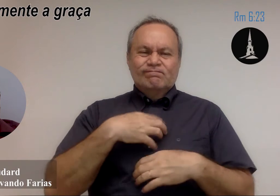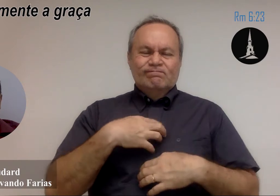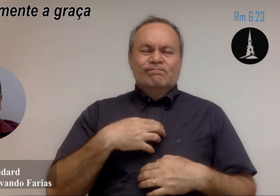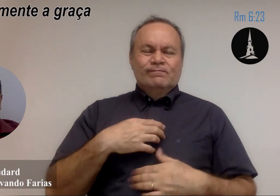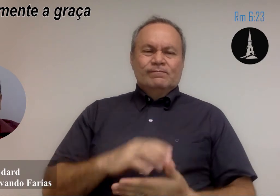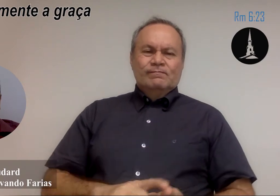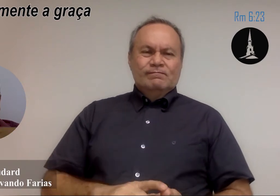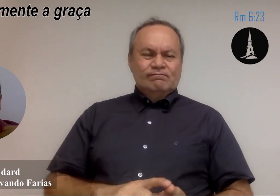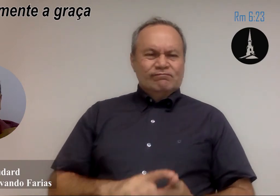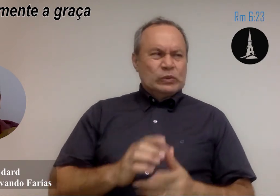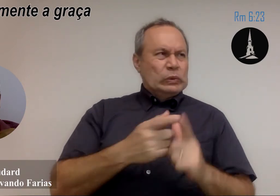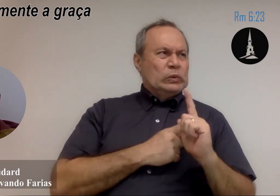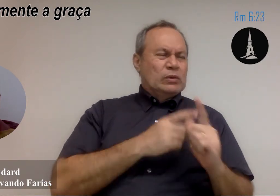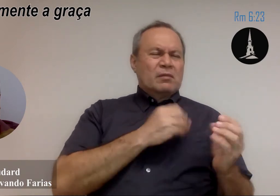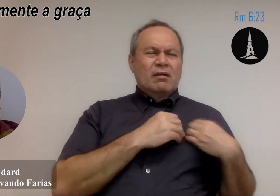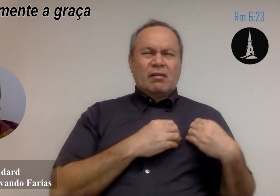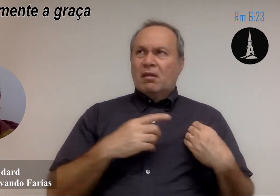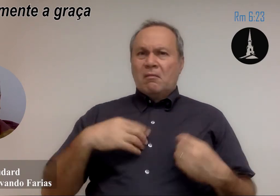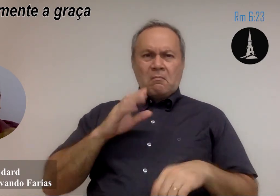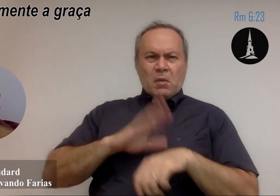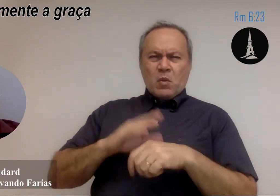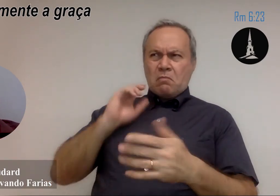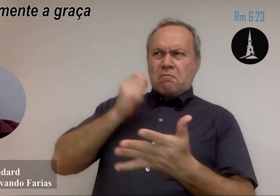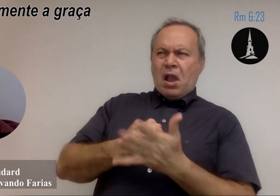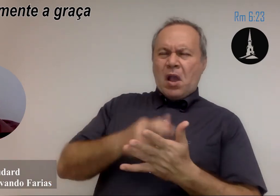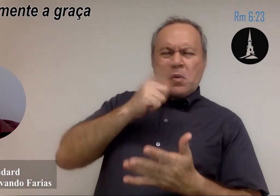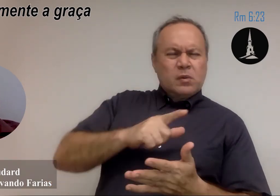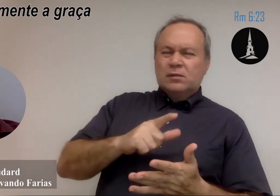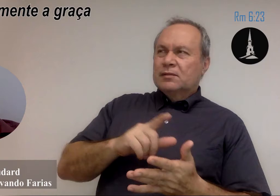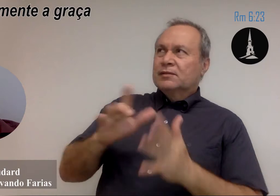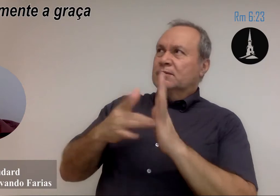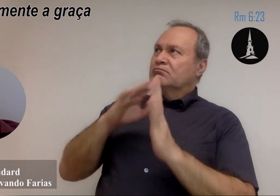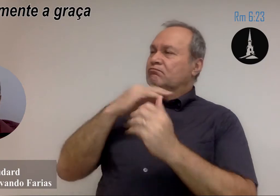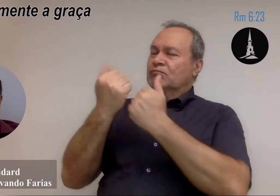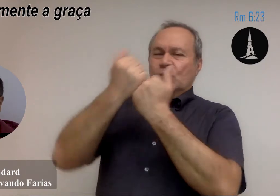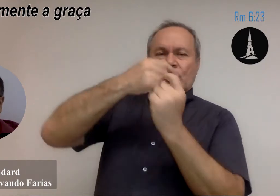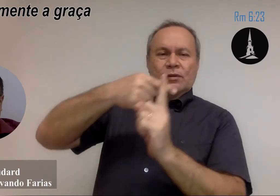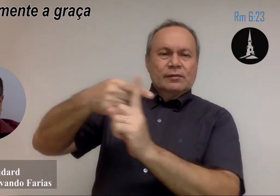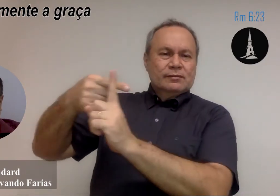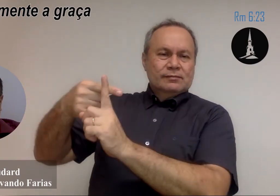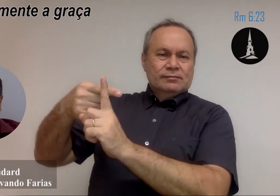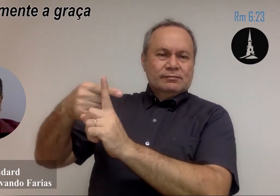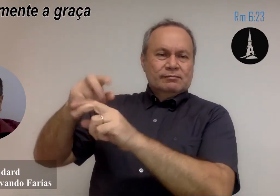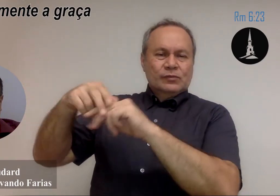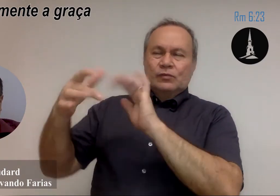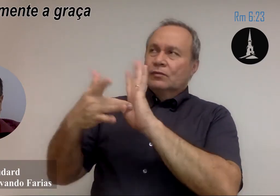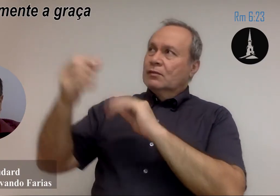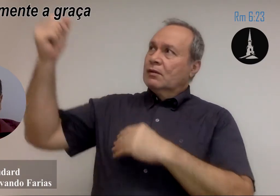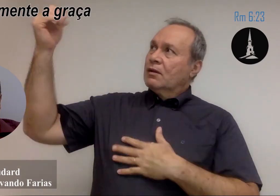dívida. Essa dívida que nós não poderíamos pagar. Ele pagou. Por isso, pela graça